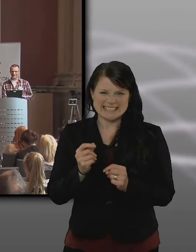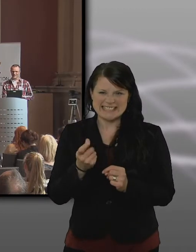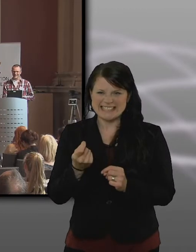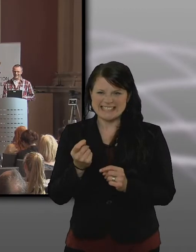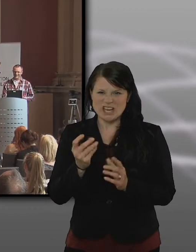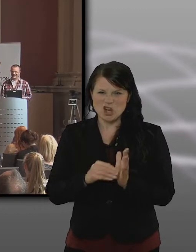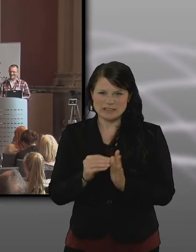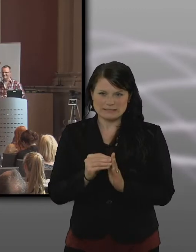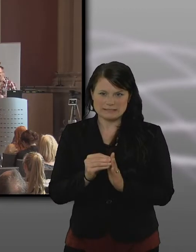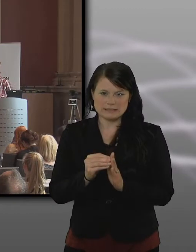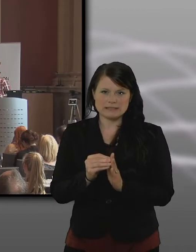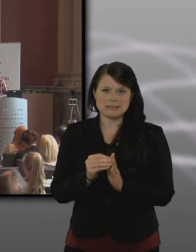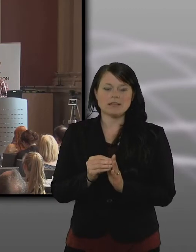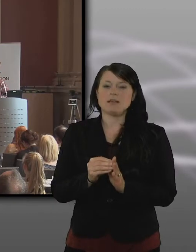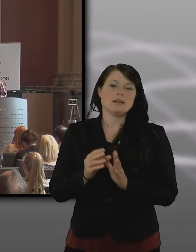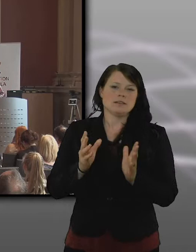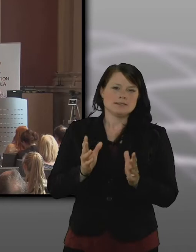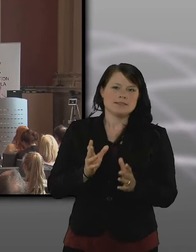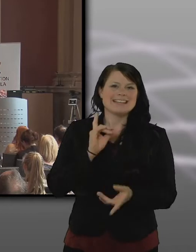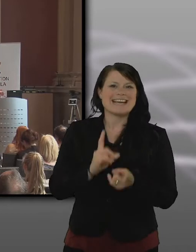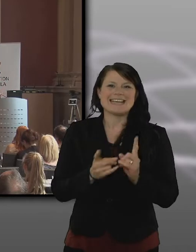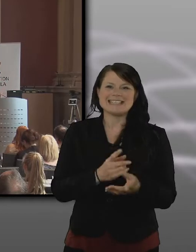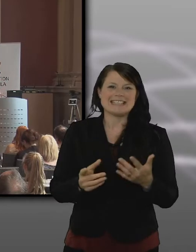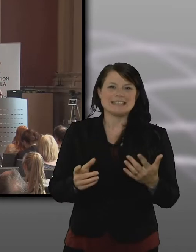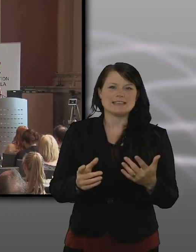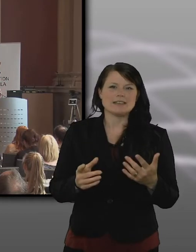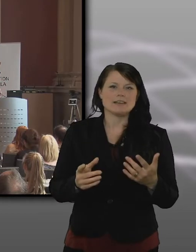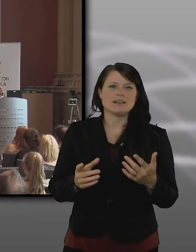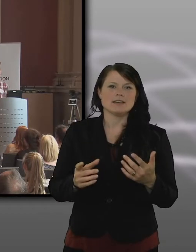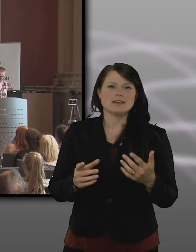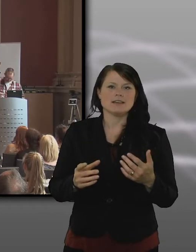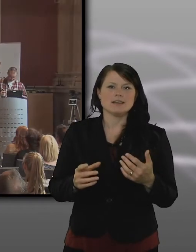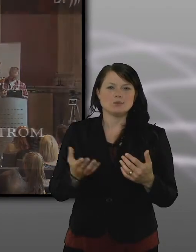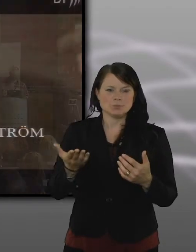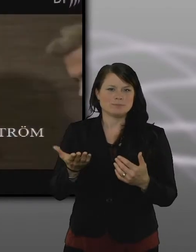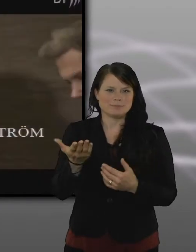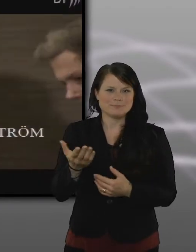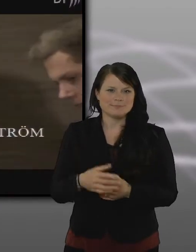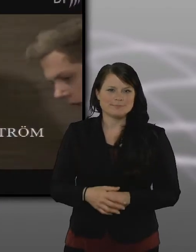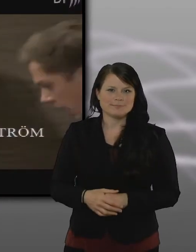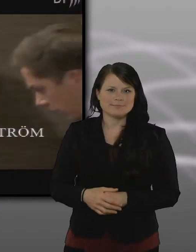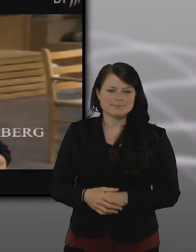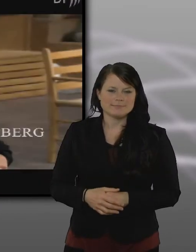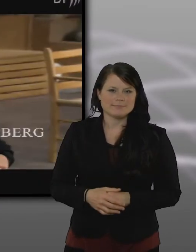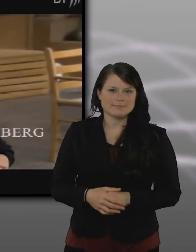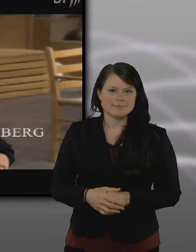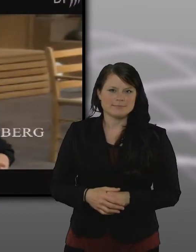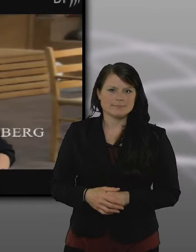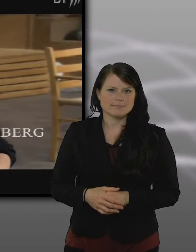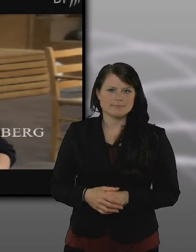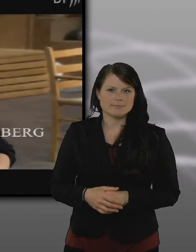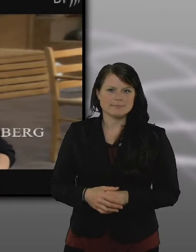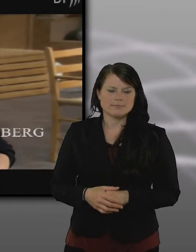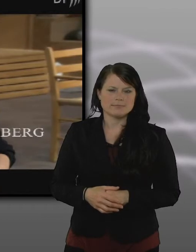Okej. Kanske inte samhället helt redo för funktionerna, men... Det är något fel i